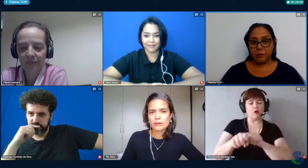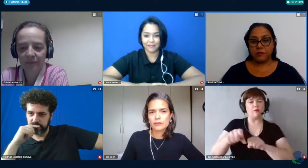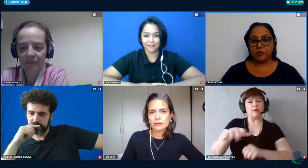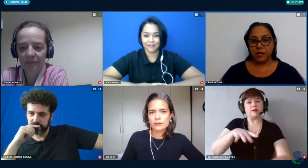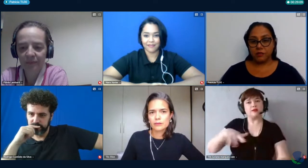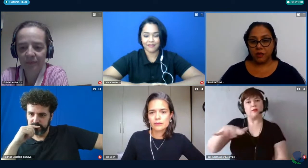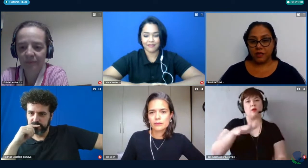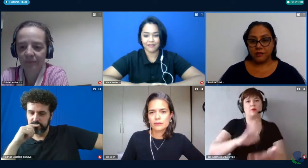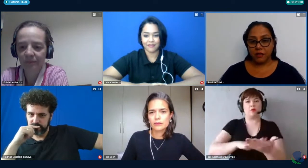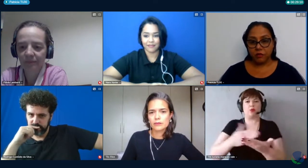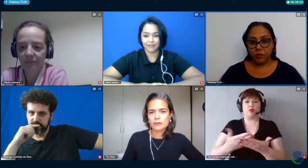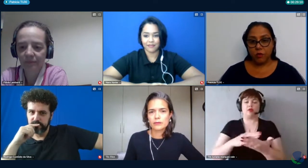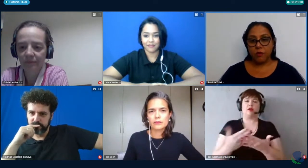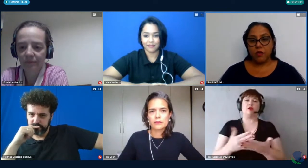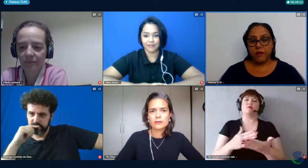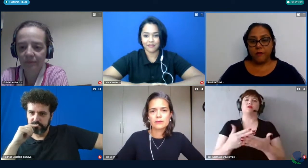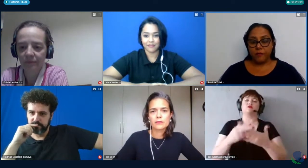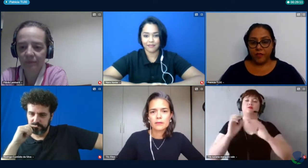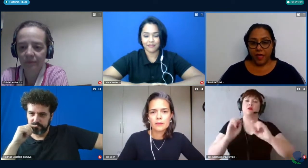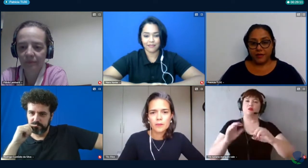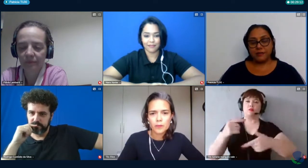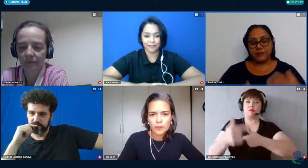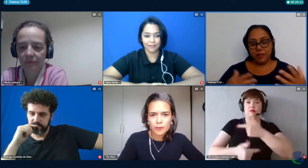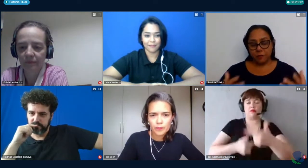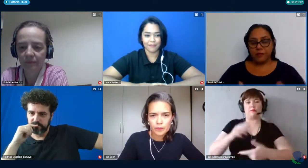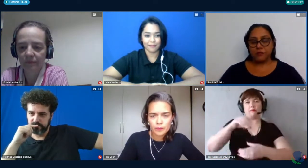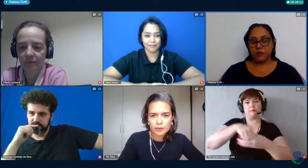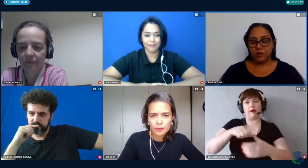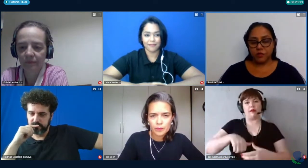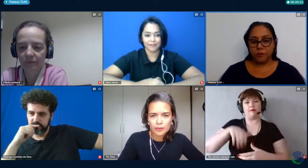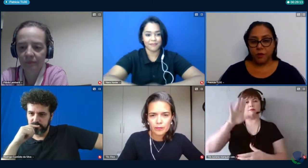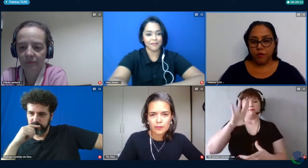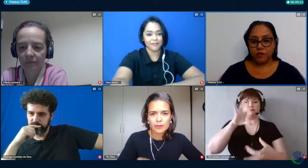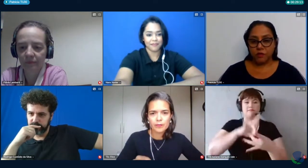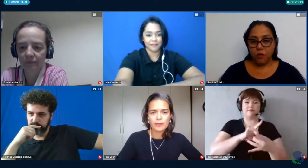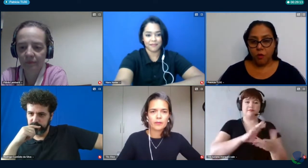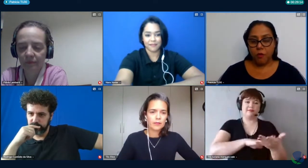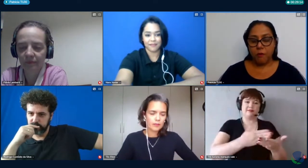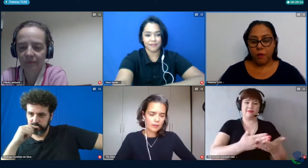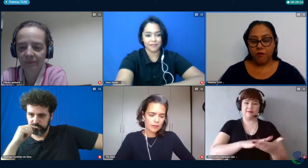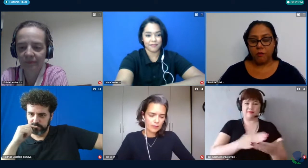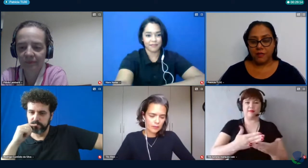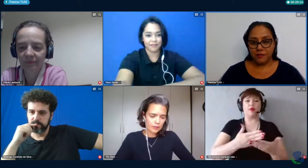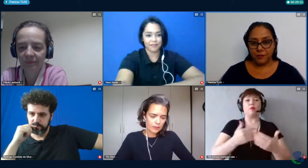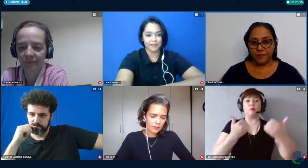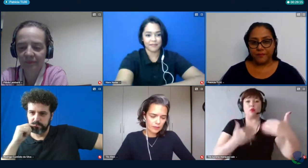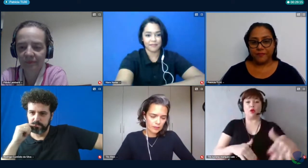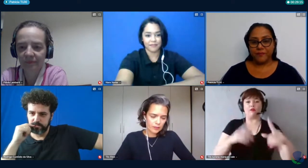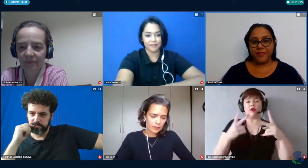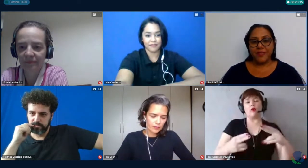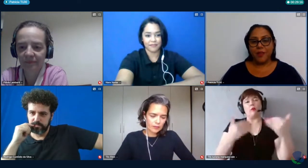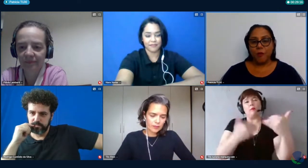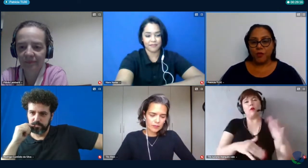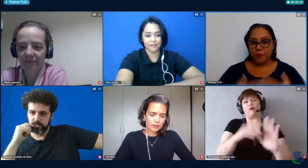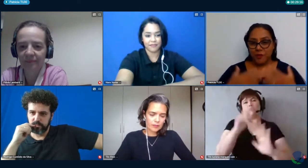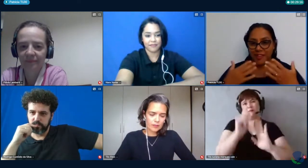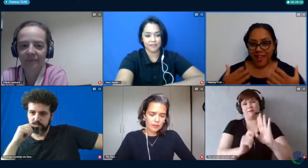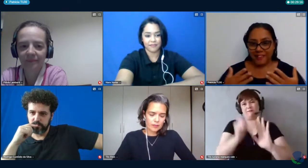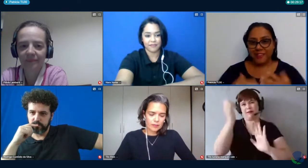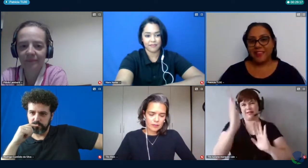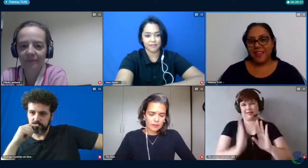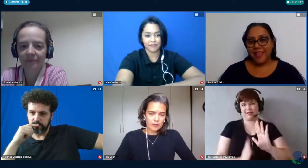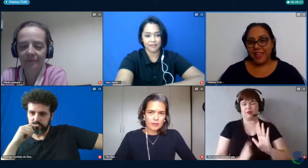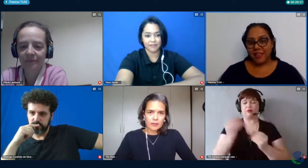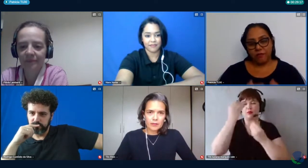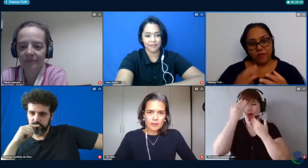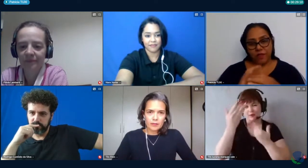os intérpretes educacionais que atuam nas interpretações de provas como a Prova Brasil. Muito